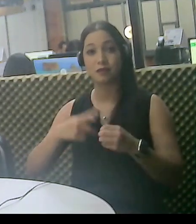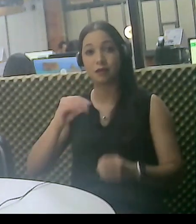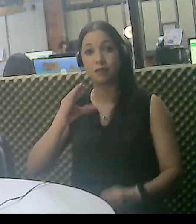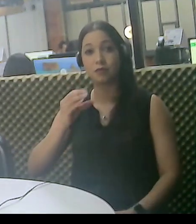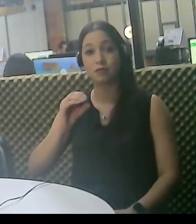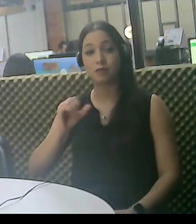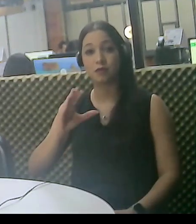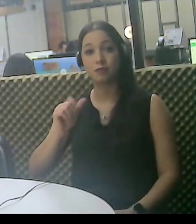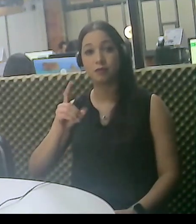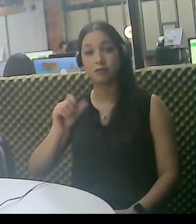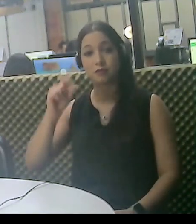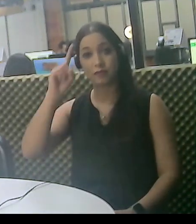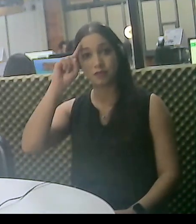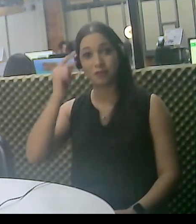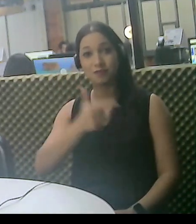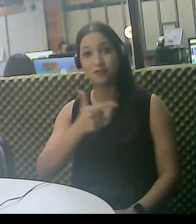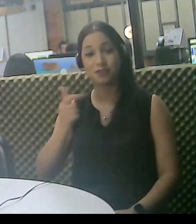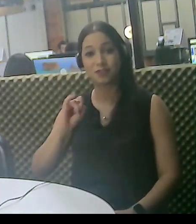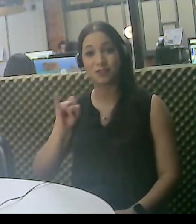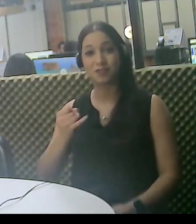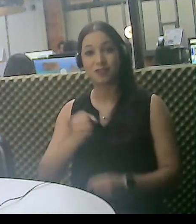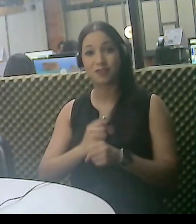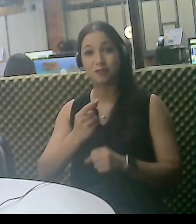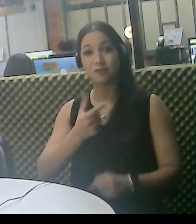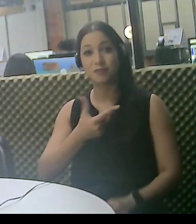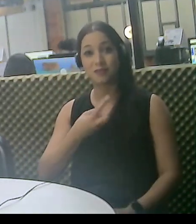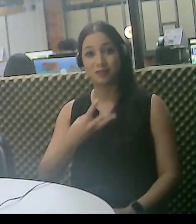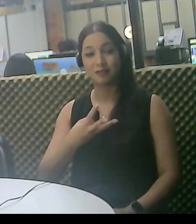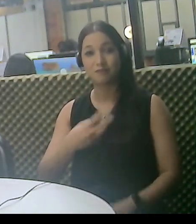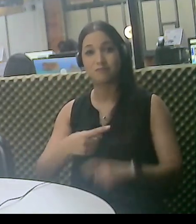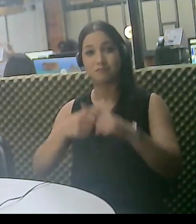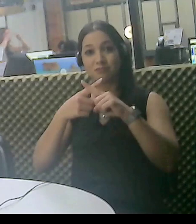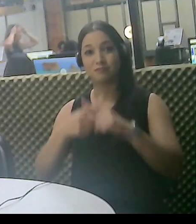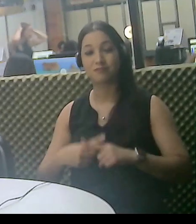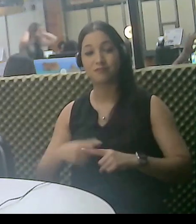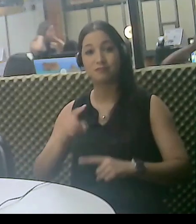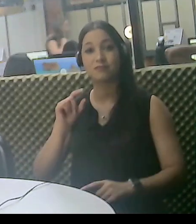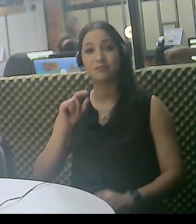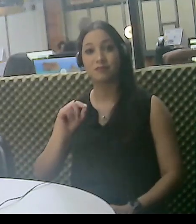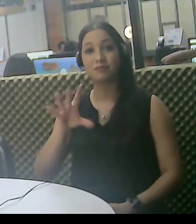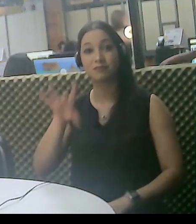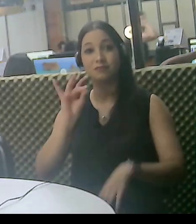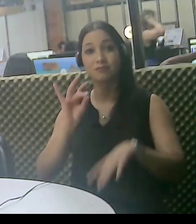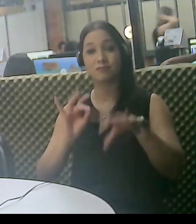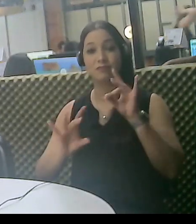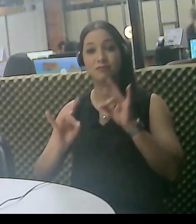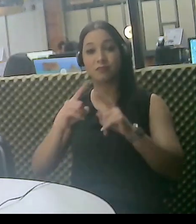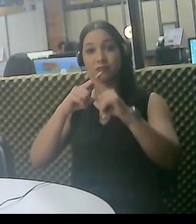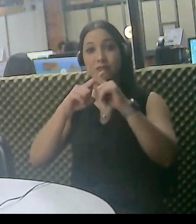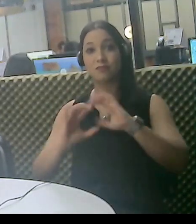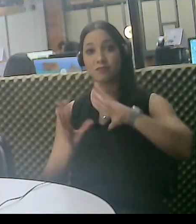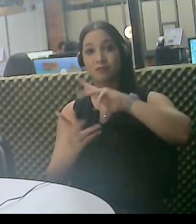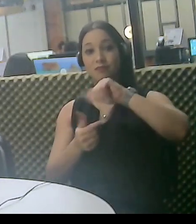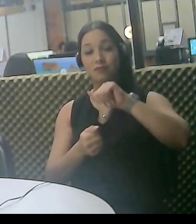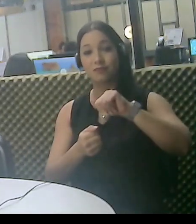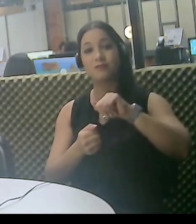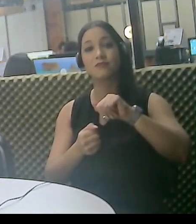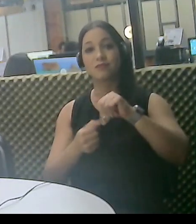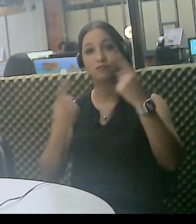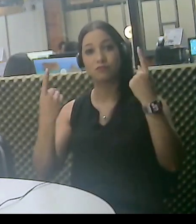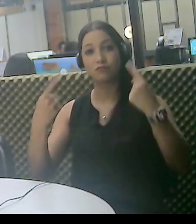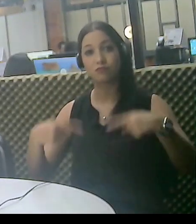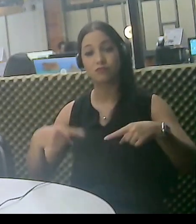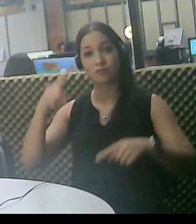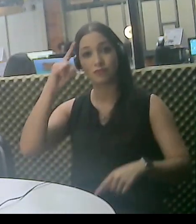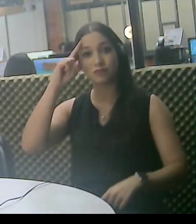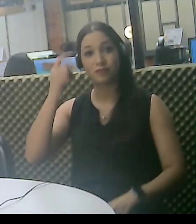22 de janeiro de 2023. A competição servirá como seletiva para o Campeonato Mundial a ser disputado